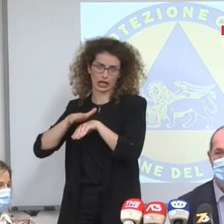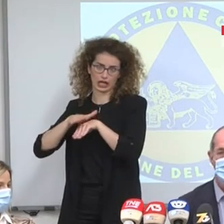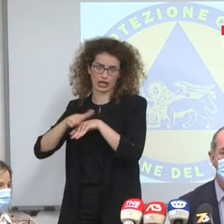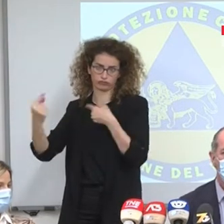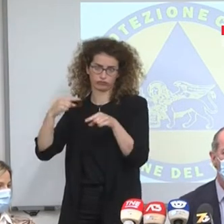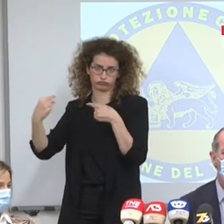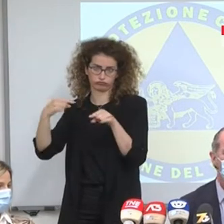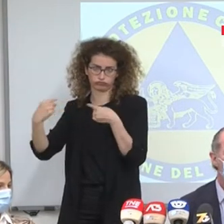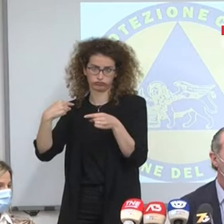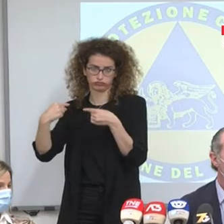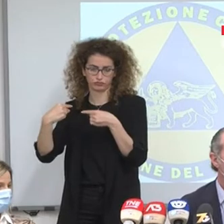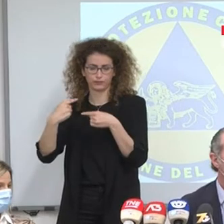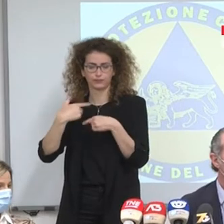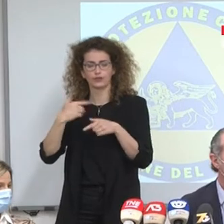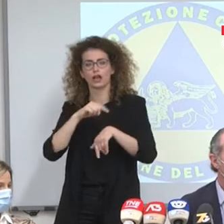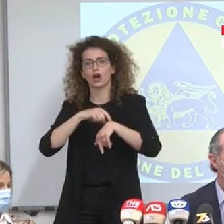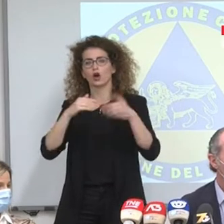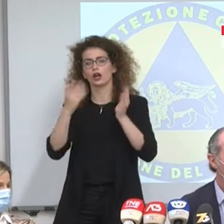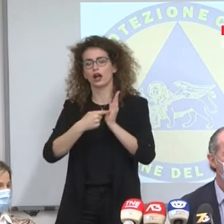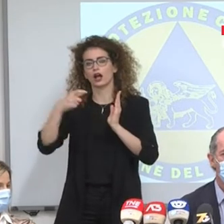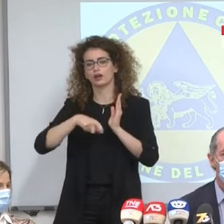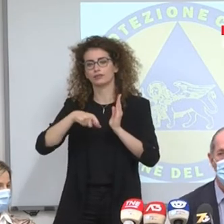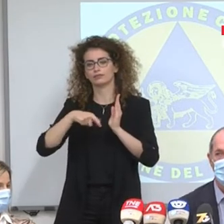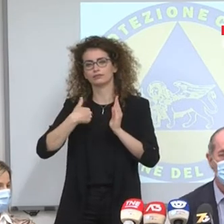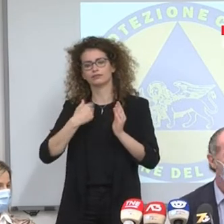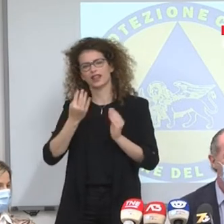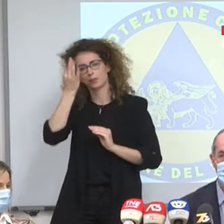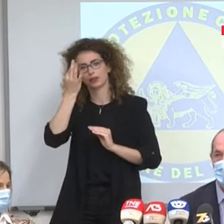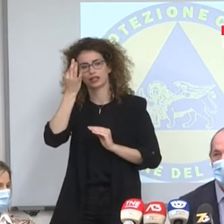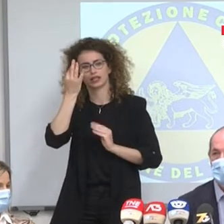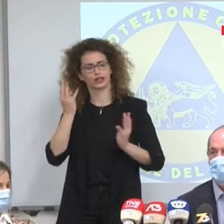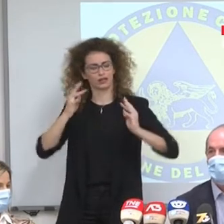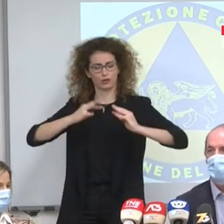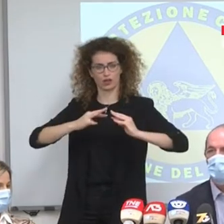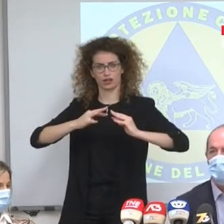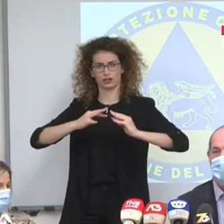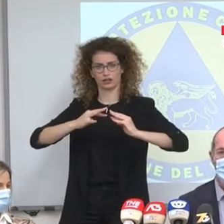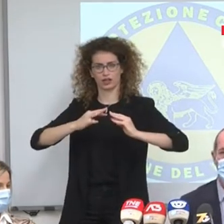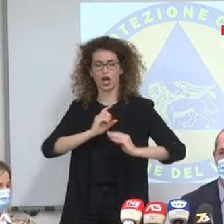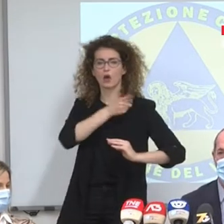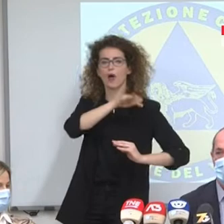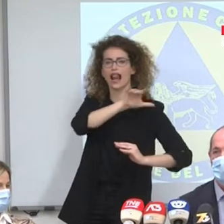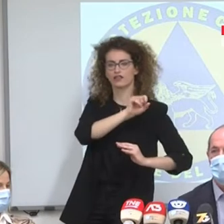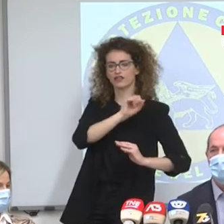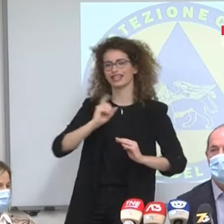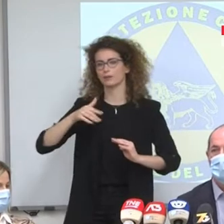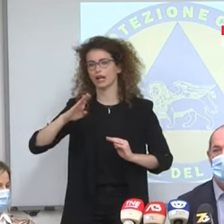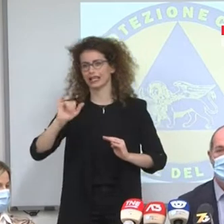i dibattiti, è diventato il Guelfi contro i Ghibellini. Allora, vorrei ricordare che il